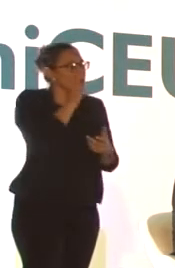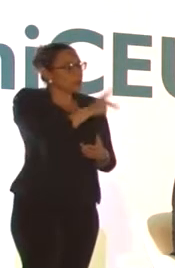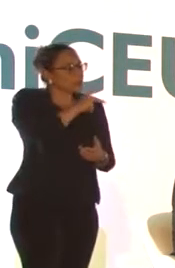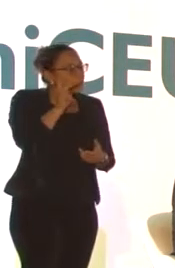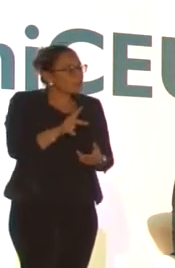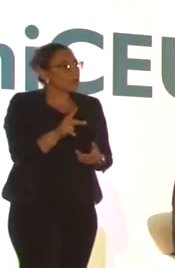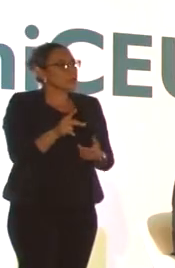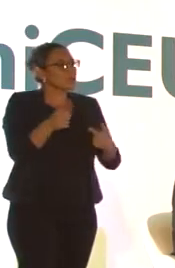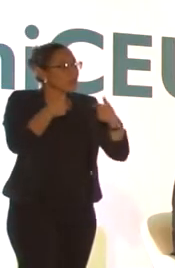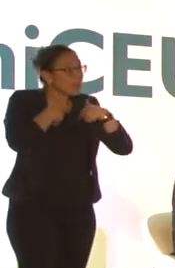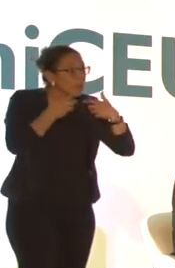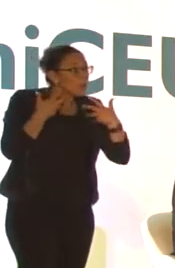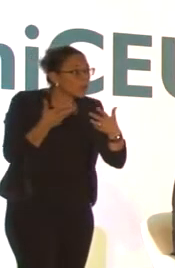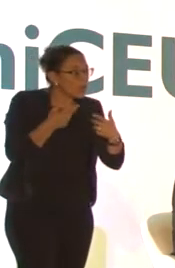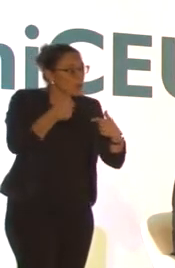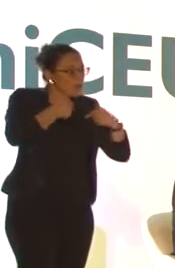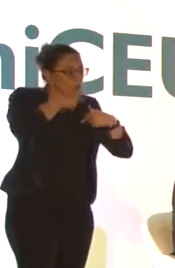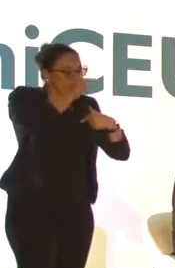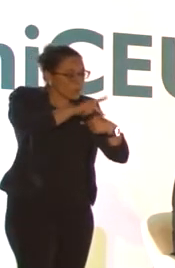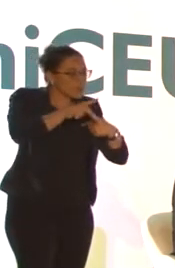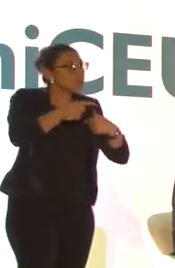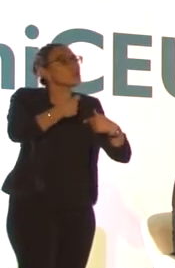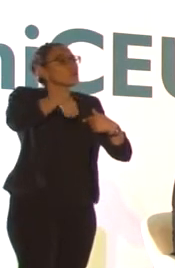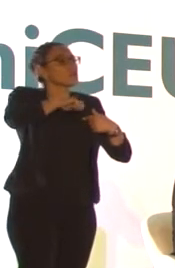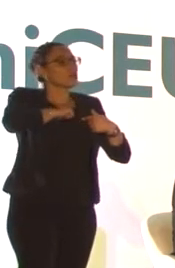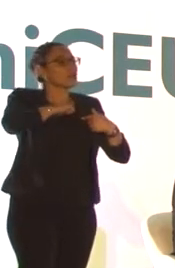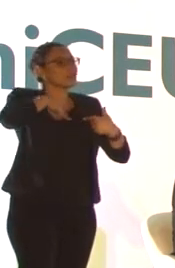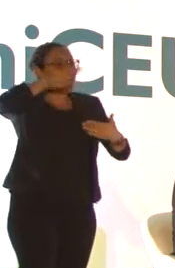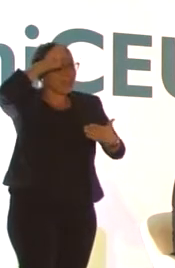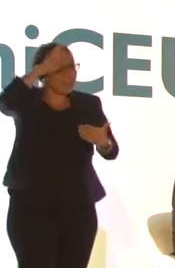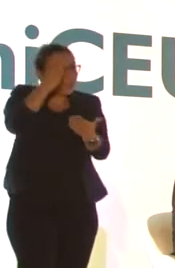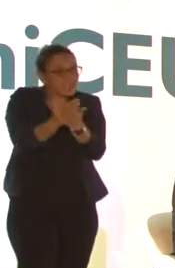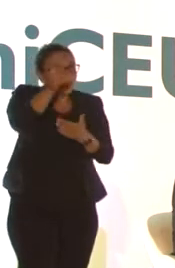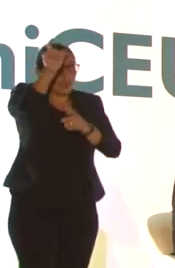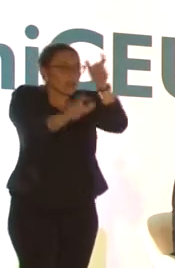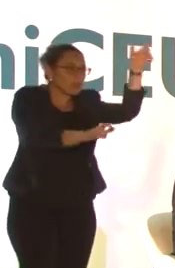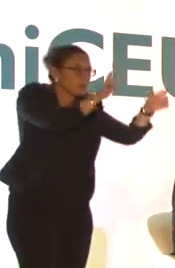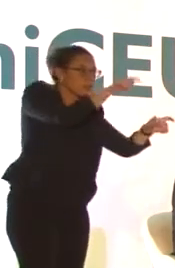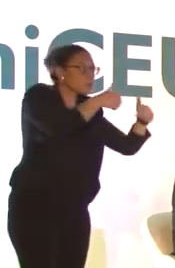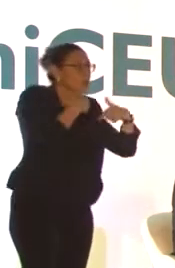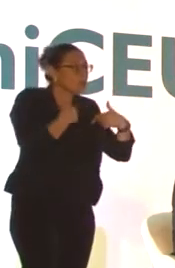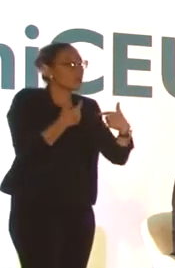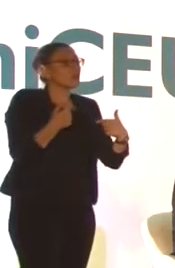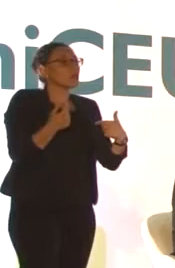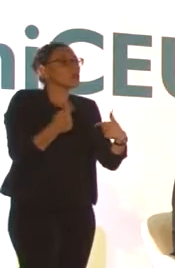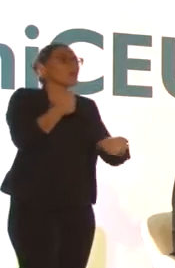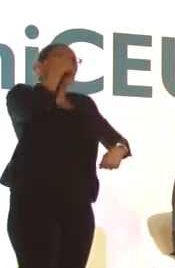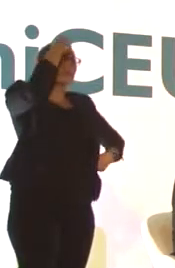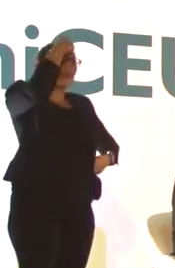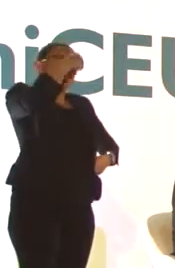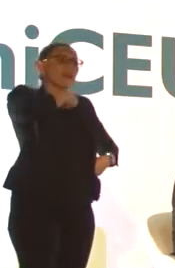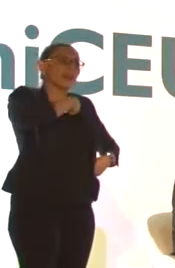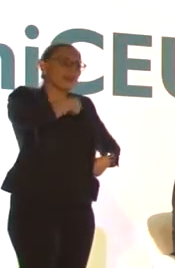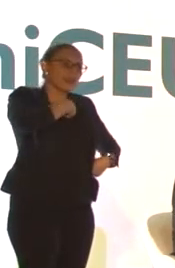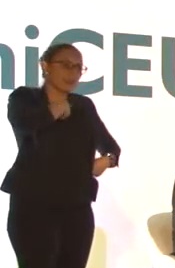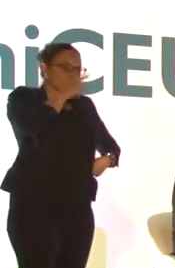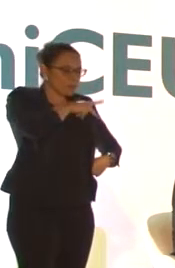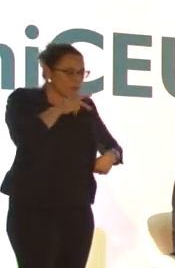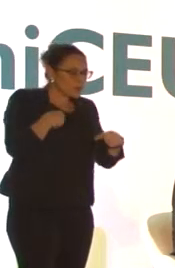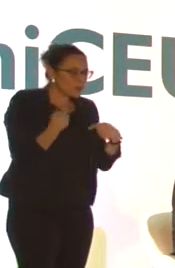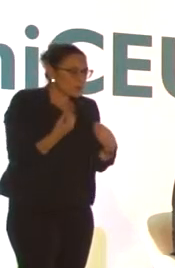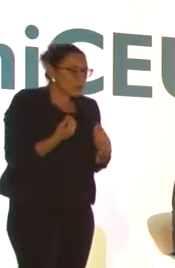eu professo a crença no ser humano, eu preciso perguntar para mim mesmo, que tipo de professor eu sou?